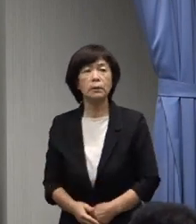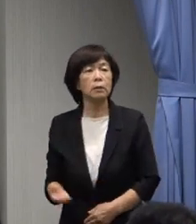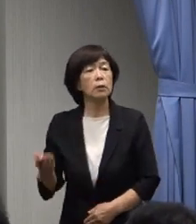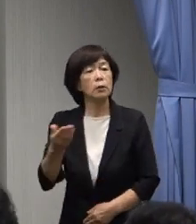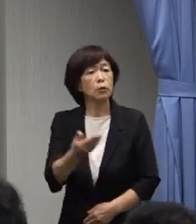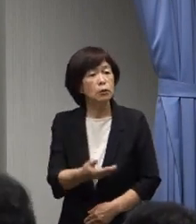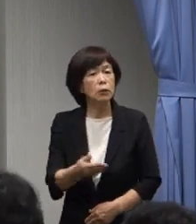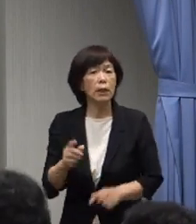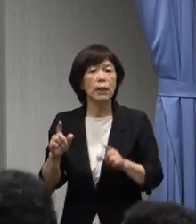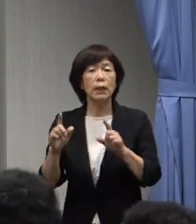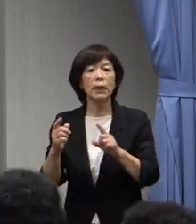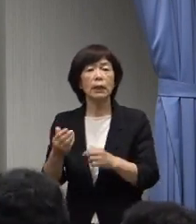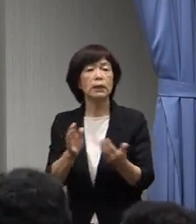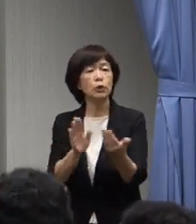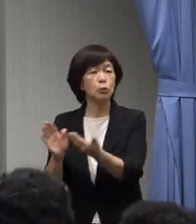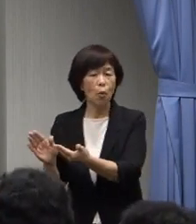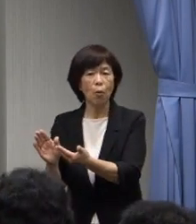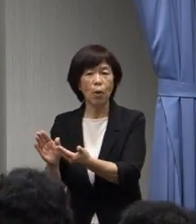次ご質問は